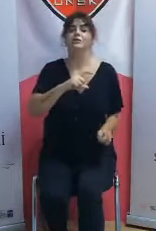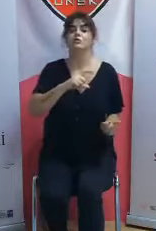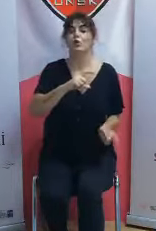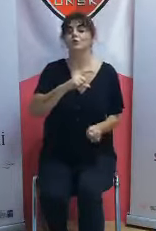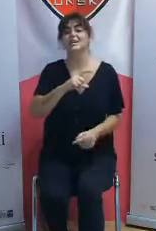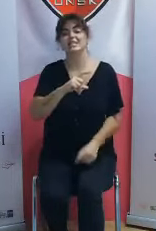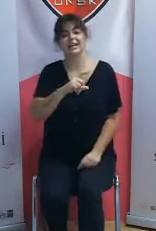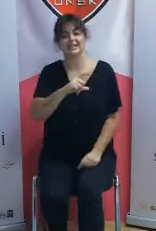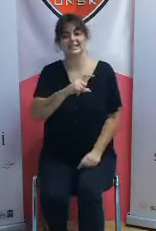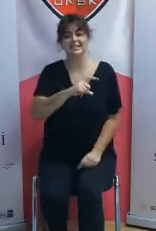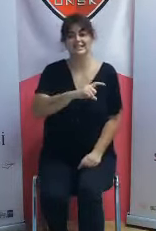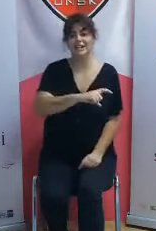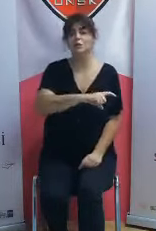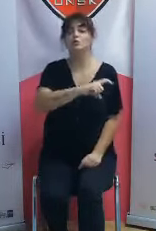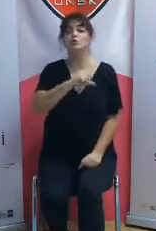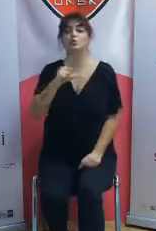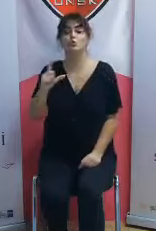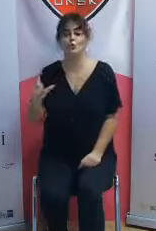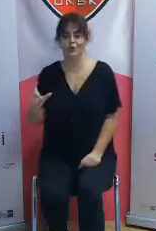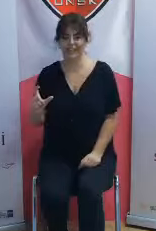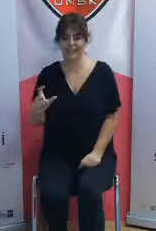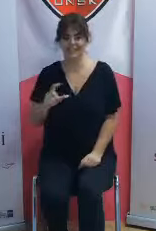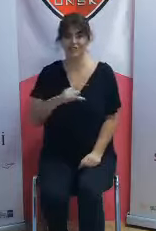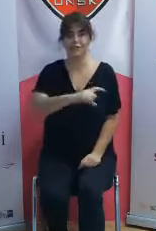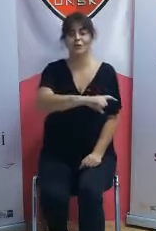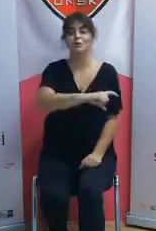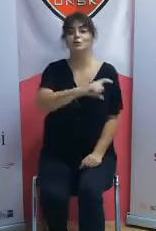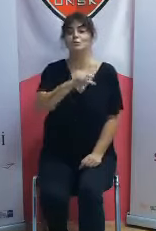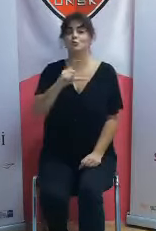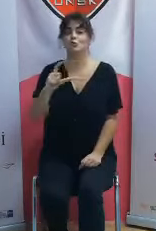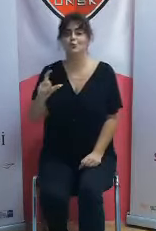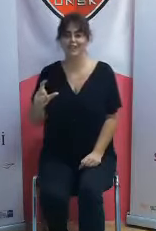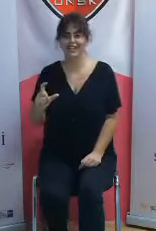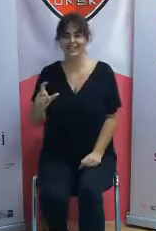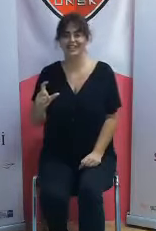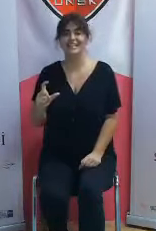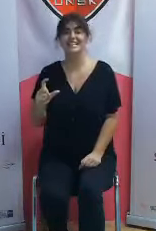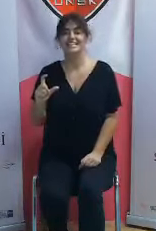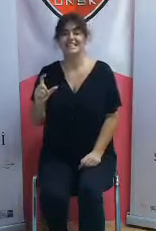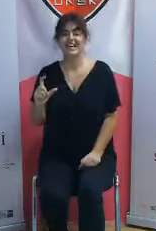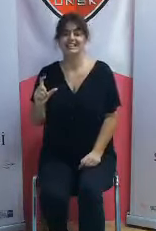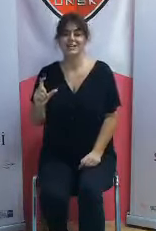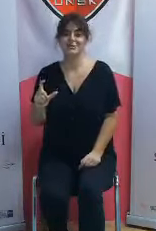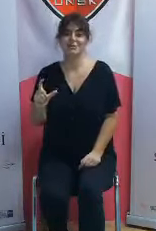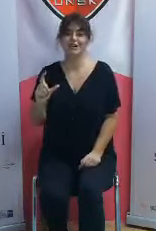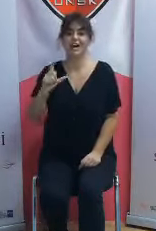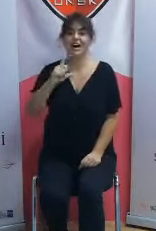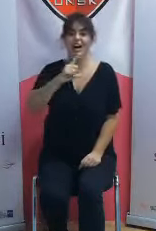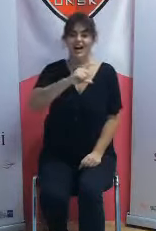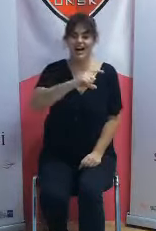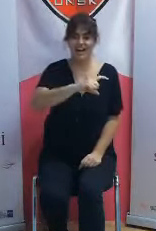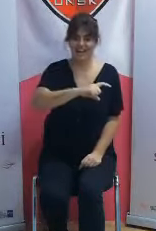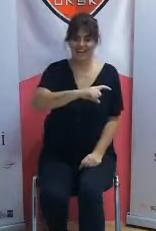soldan sağa getirirsek. Cumhuriyet. Cumhuriyet. Cumhuriyet. Sağdan sola. Ay.